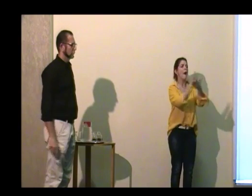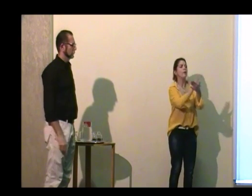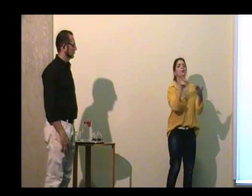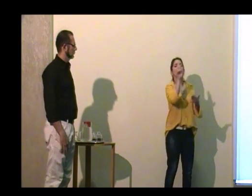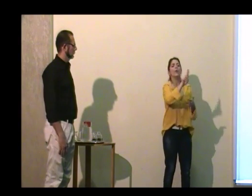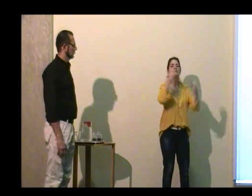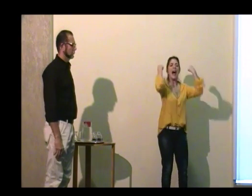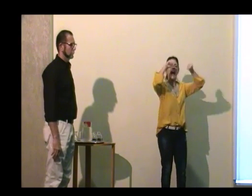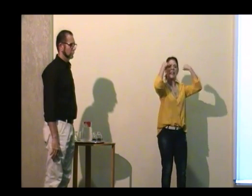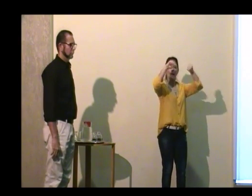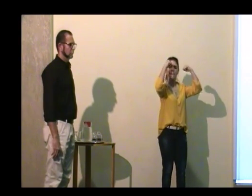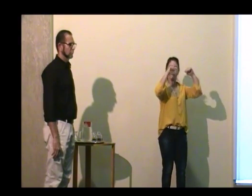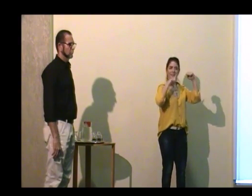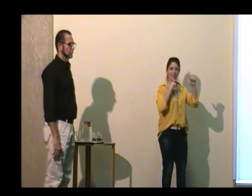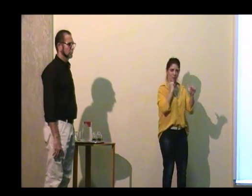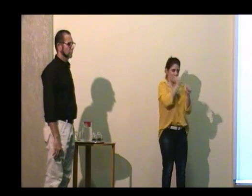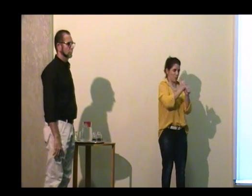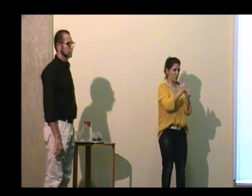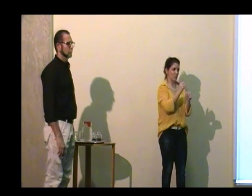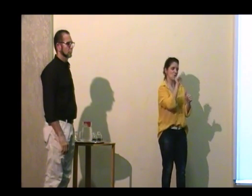energias baixam e a gente sente cansaço.